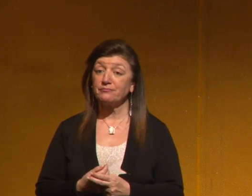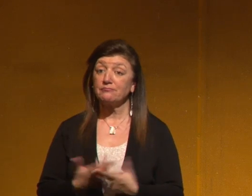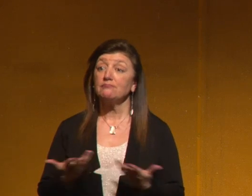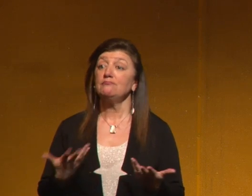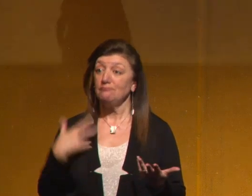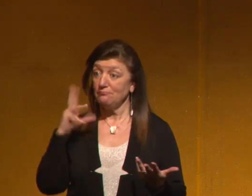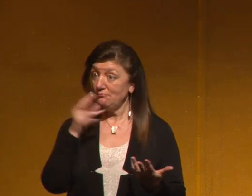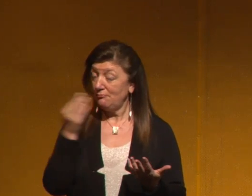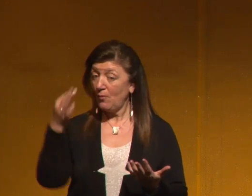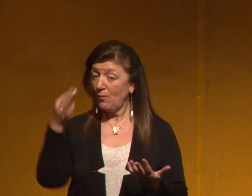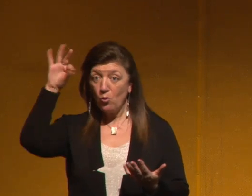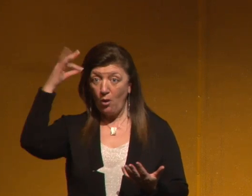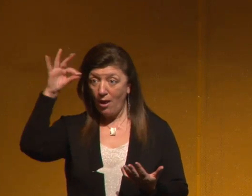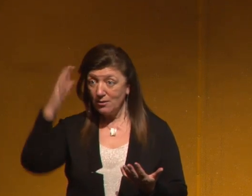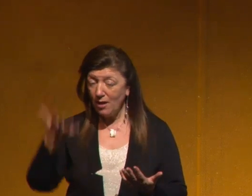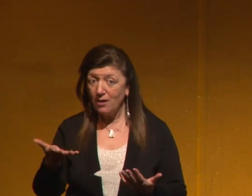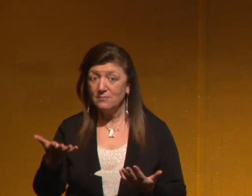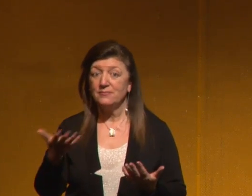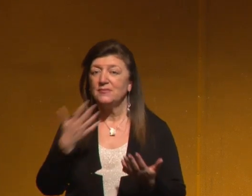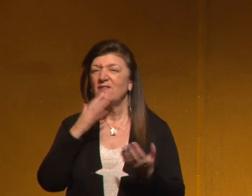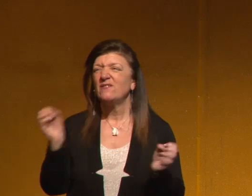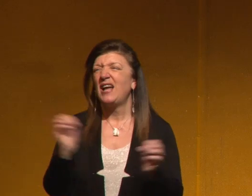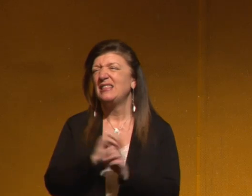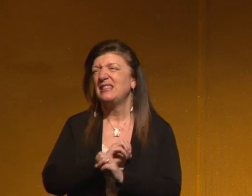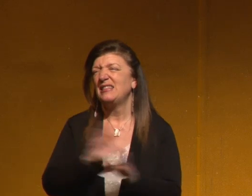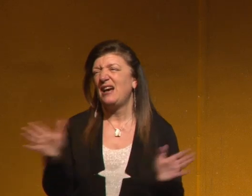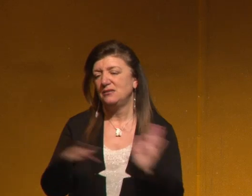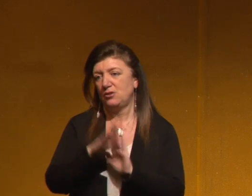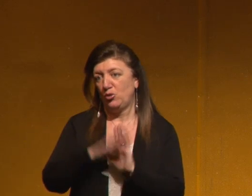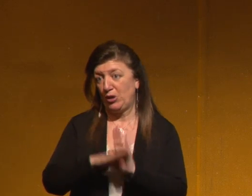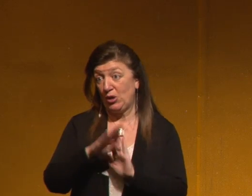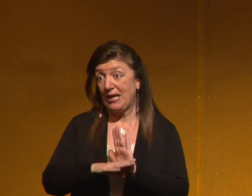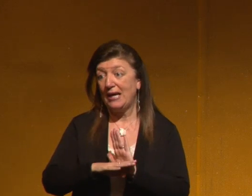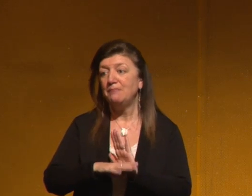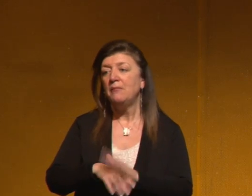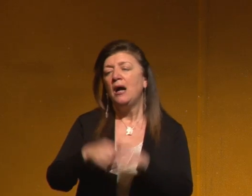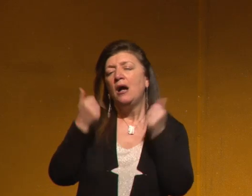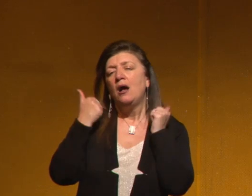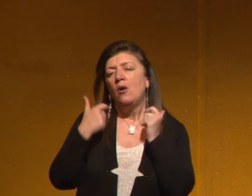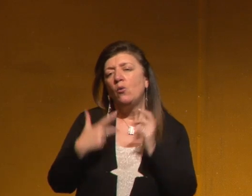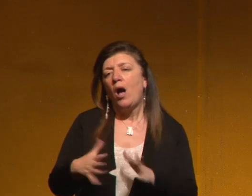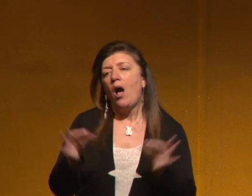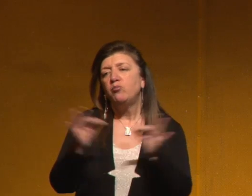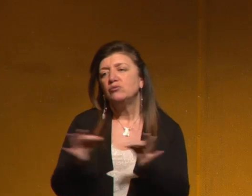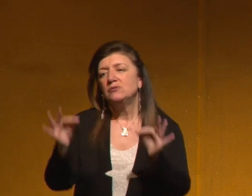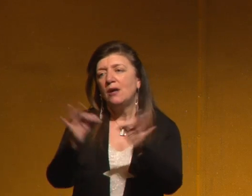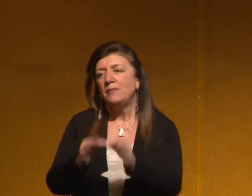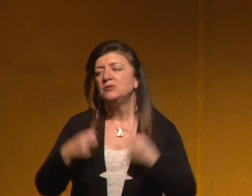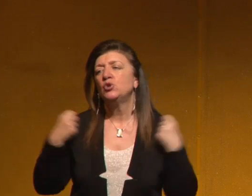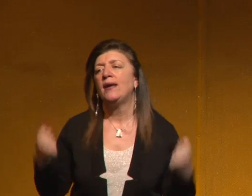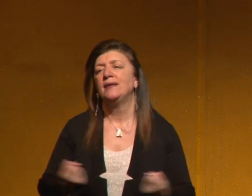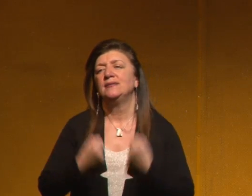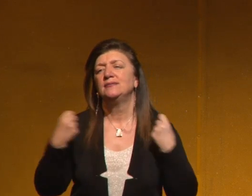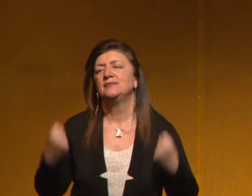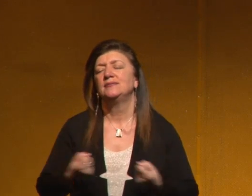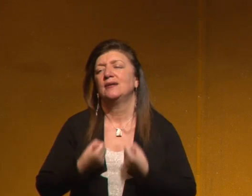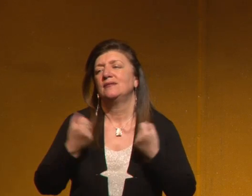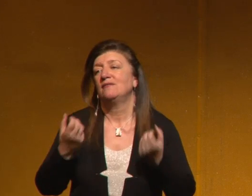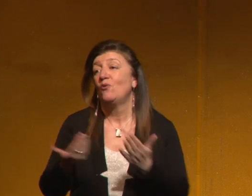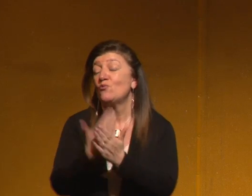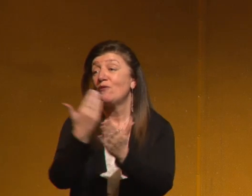è fantastica di questo programma la quantità degli appuntamenti le iniziative nuove come quella molto bella tra le tante sui